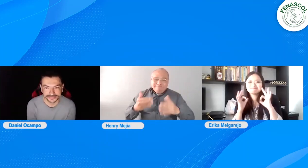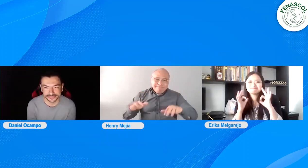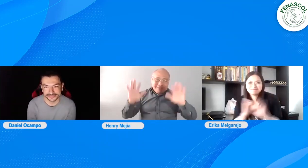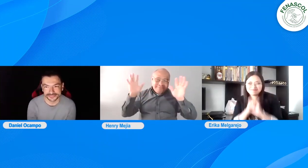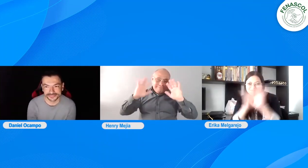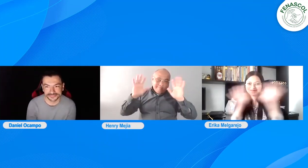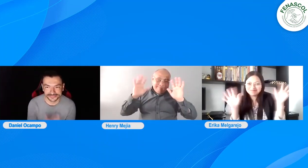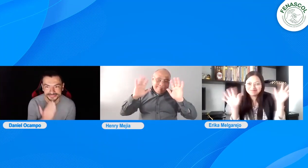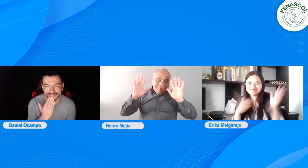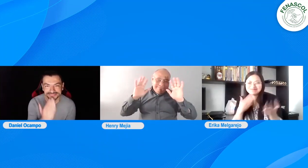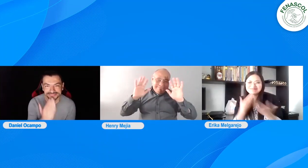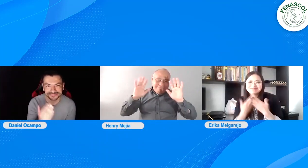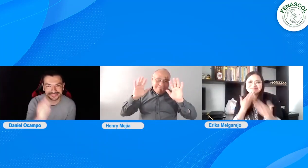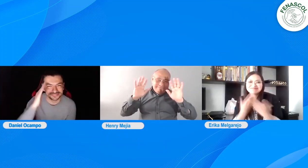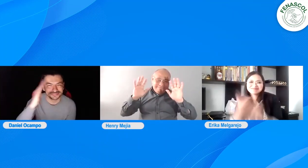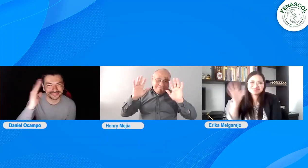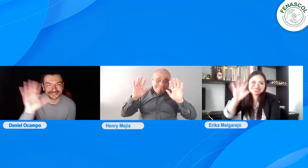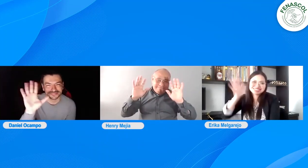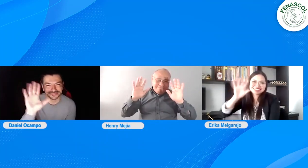todos